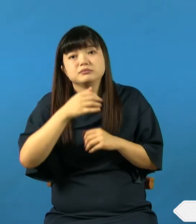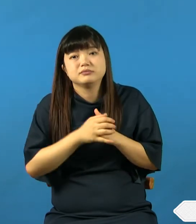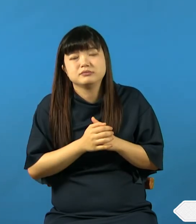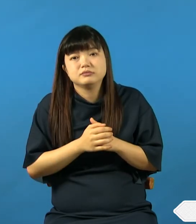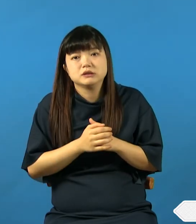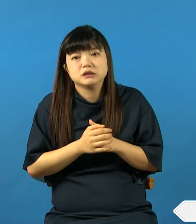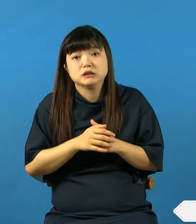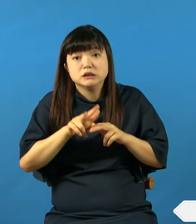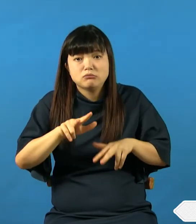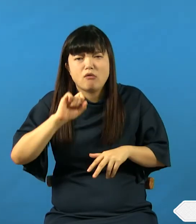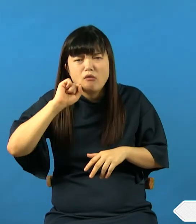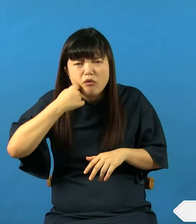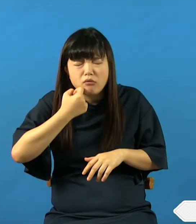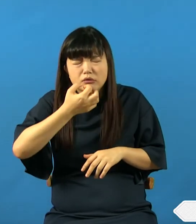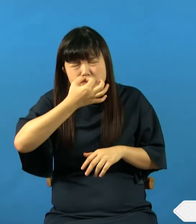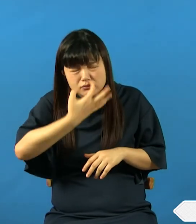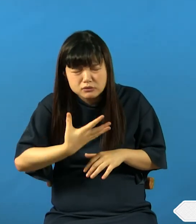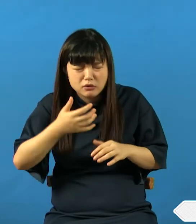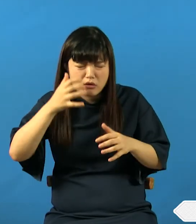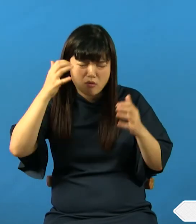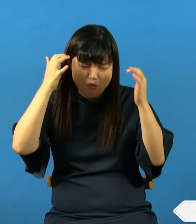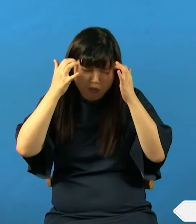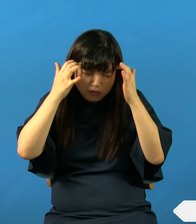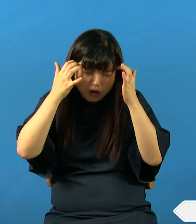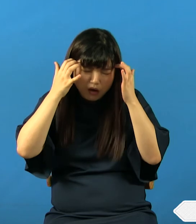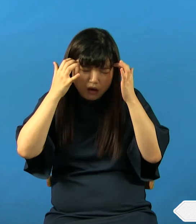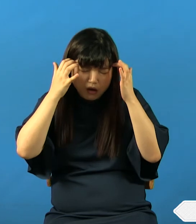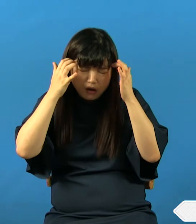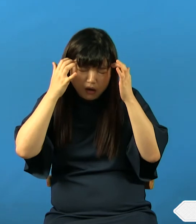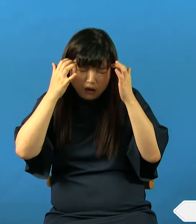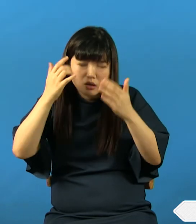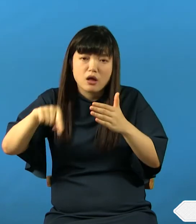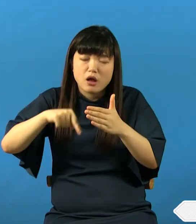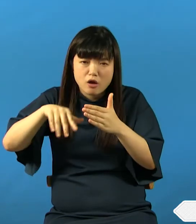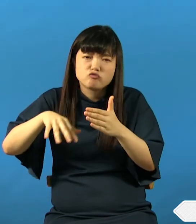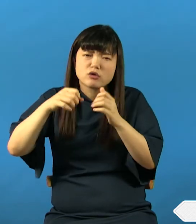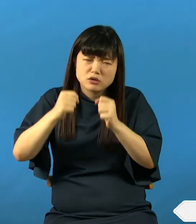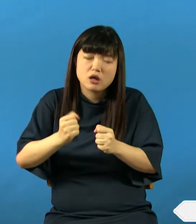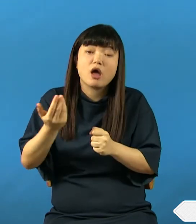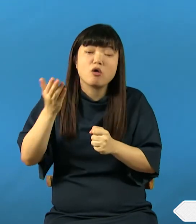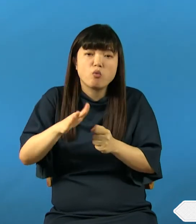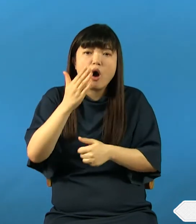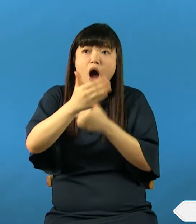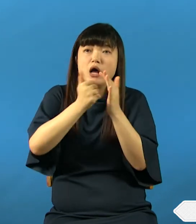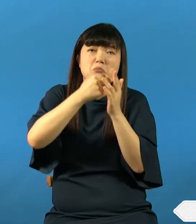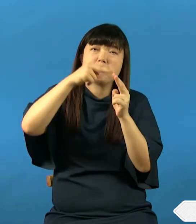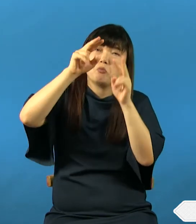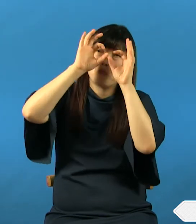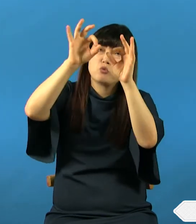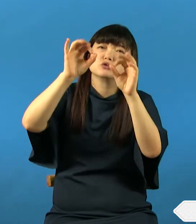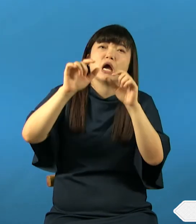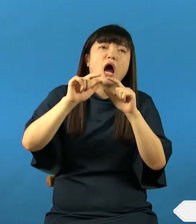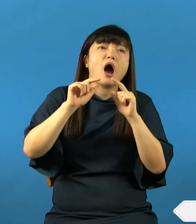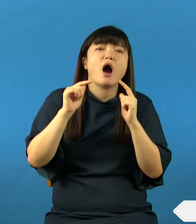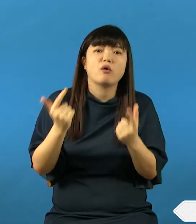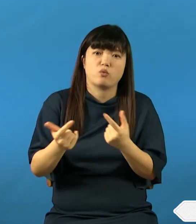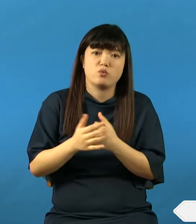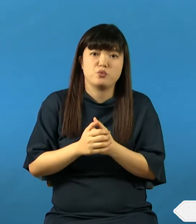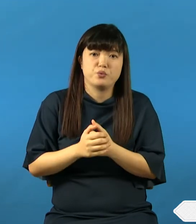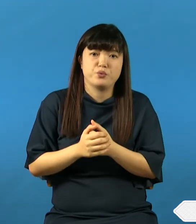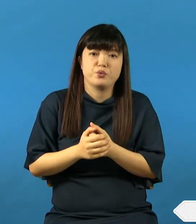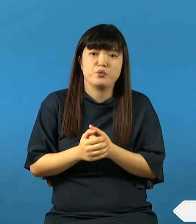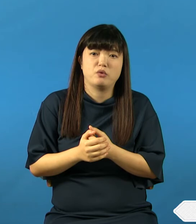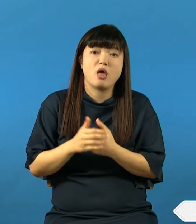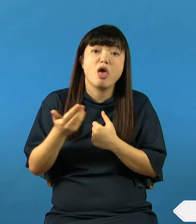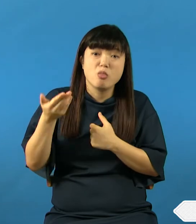지금 어렵고 힘든 고난 속에 내 동댕이 쳐져 있는데도, 하나님 바라보지 않고서는 해결할 수